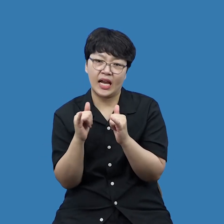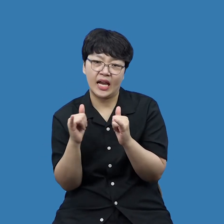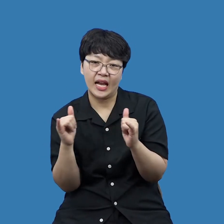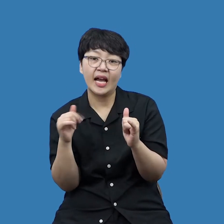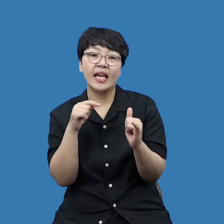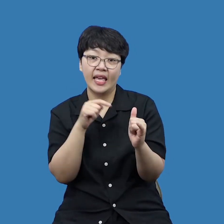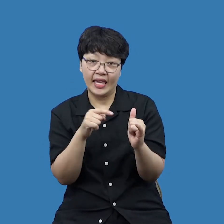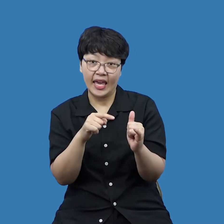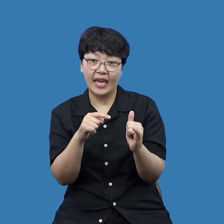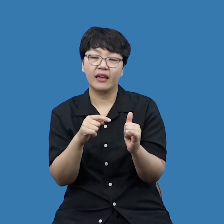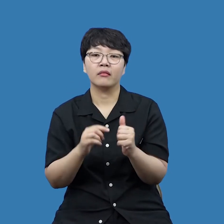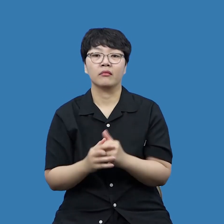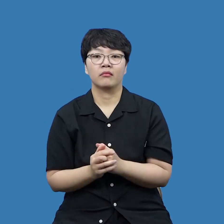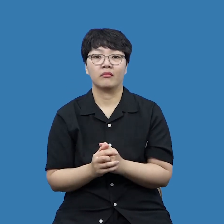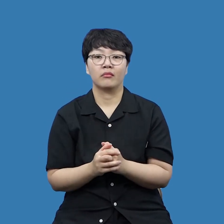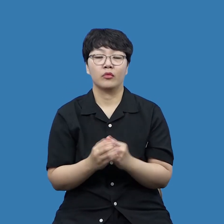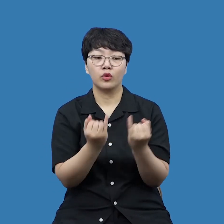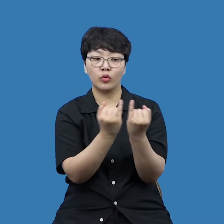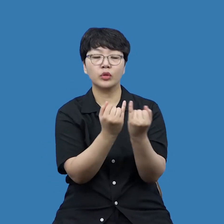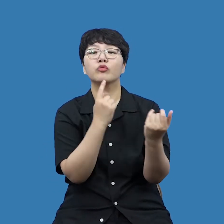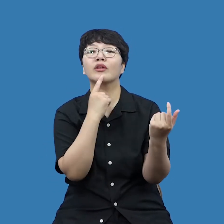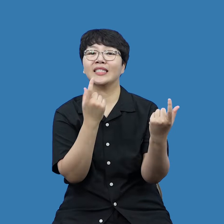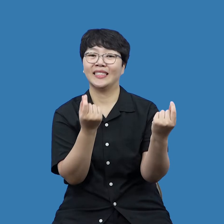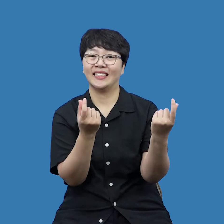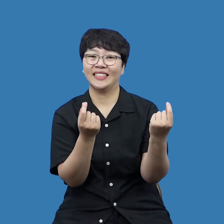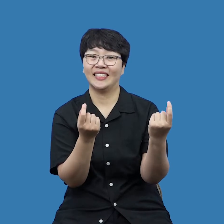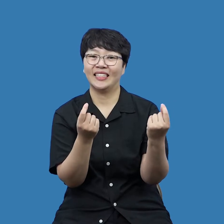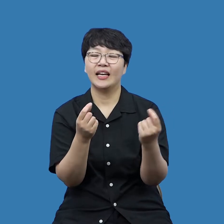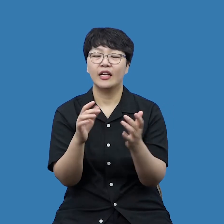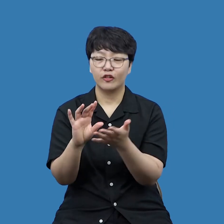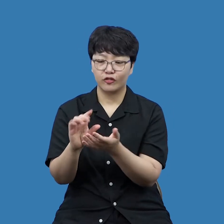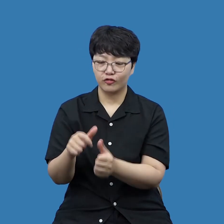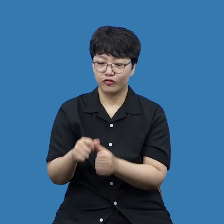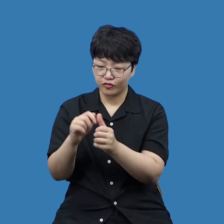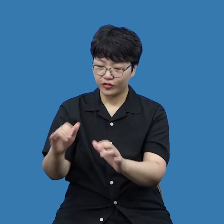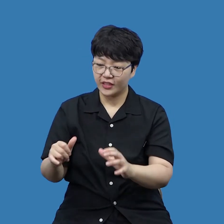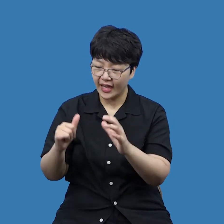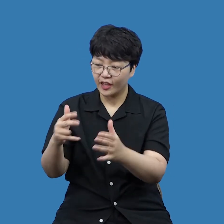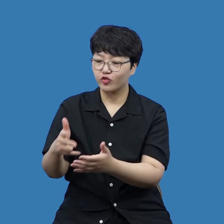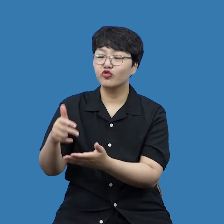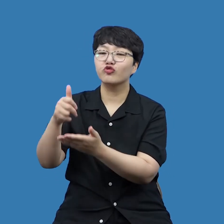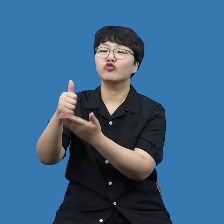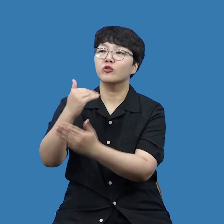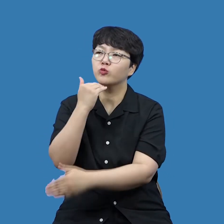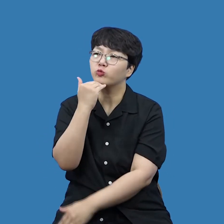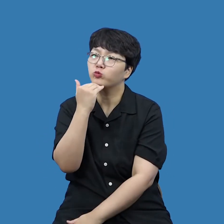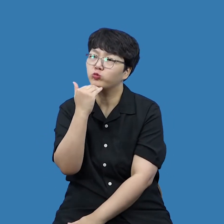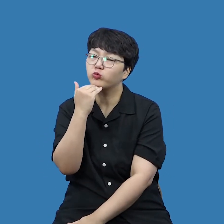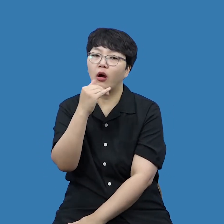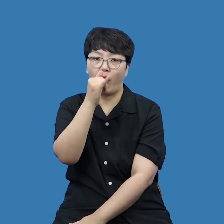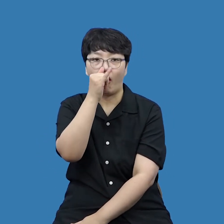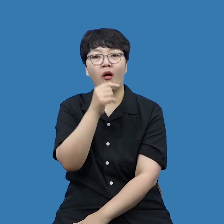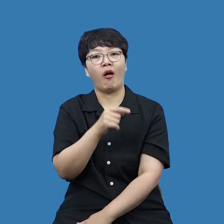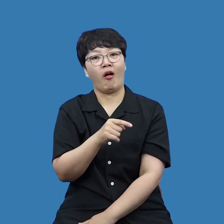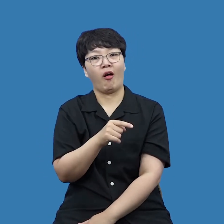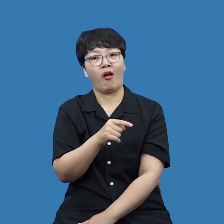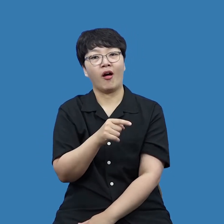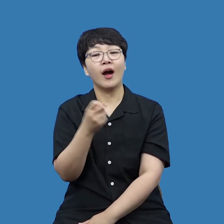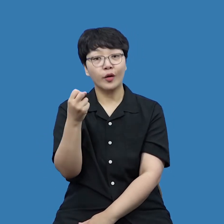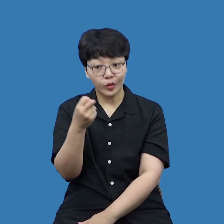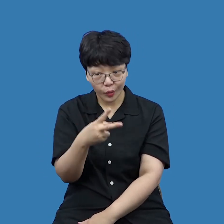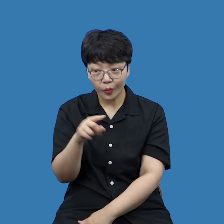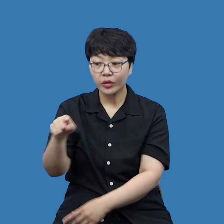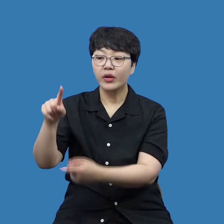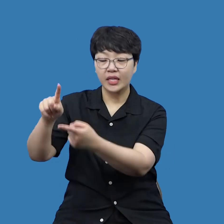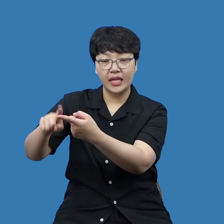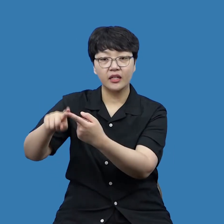메시아의 꿈을 갖고 있었다는 거예요. 자, 그리고 그 메시아의 오심에 대해서 말을 했다,